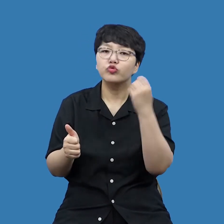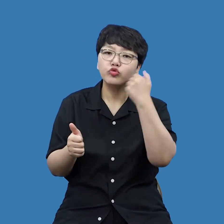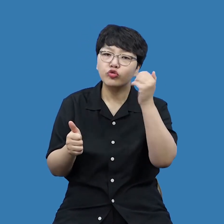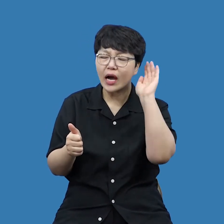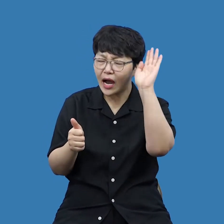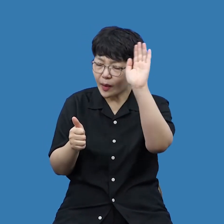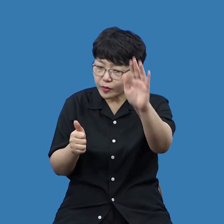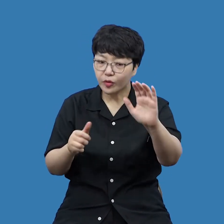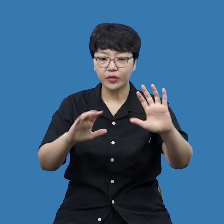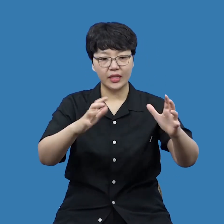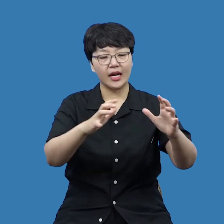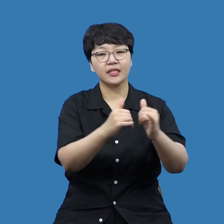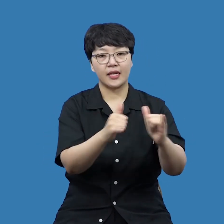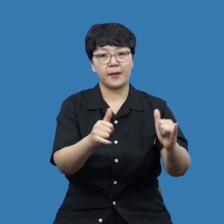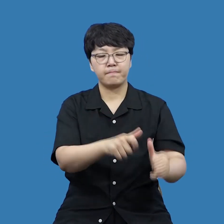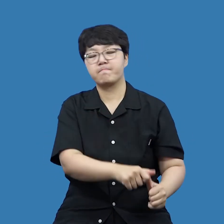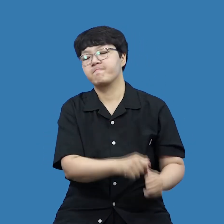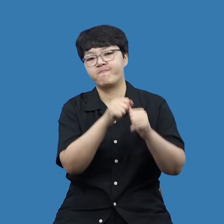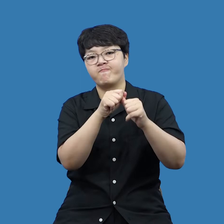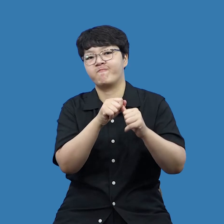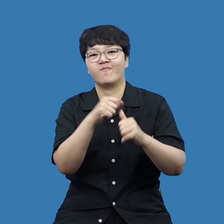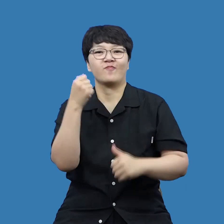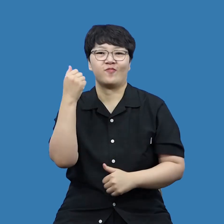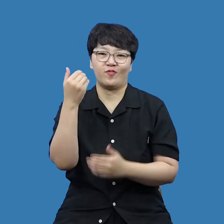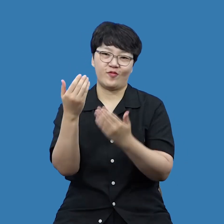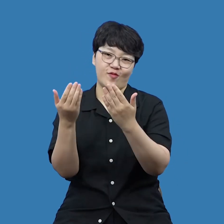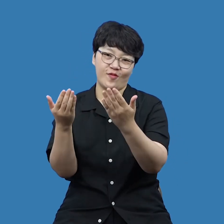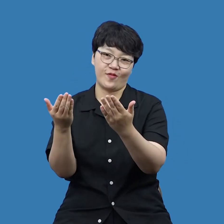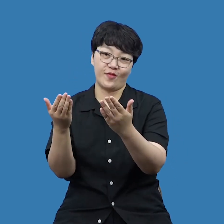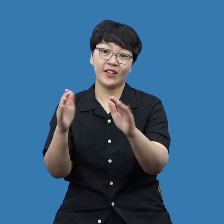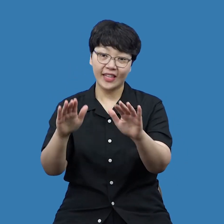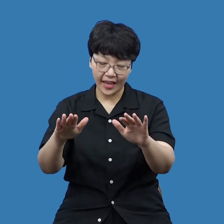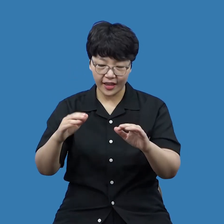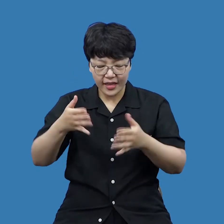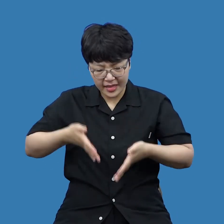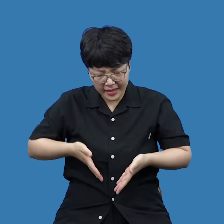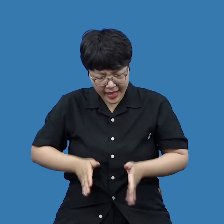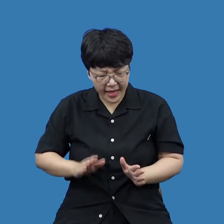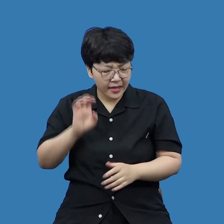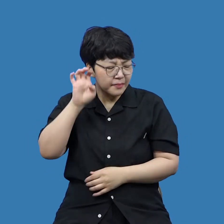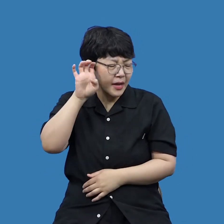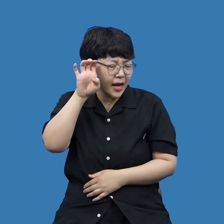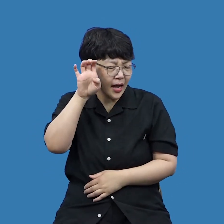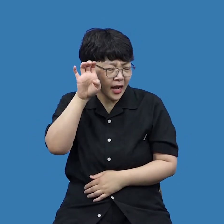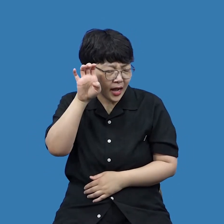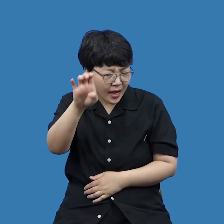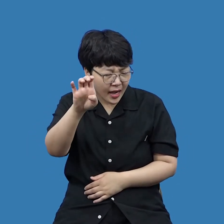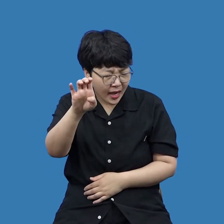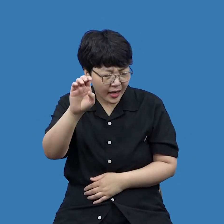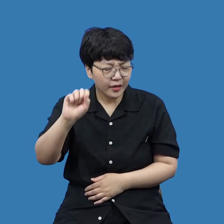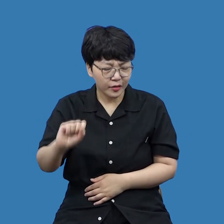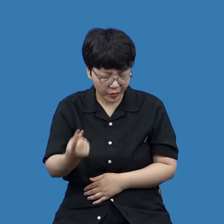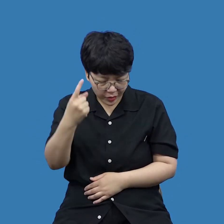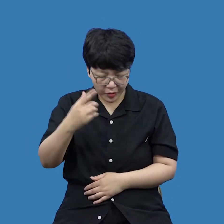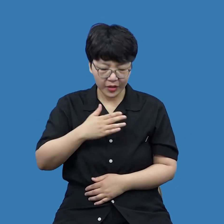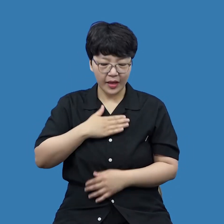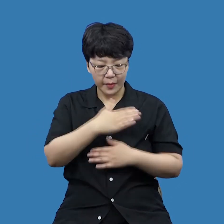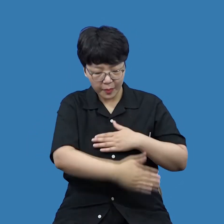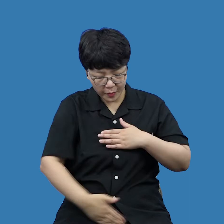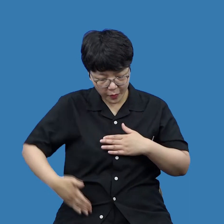이 정결 예식을 통해서 자신을 먼저 주께 드리고 구속자의 삶을 시작하신 것입니다.